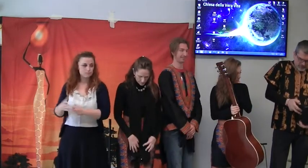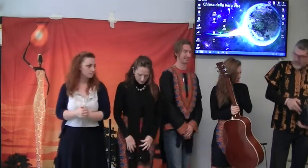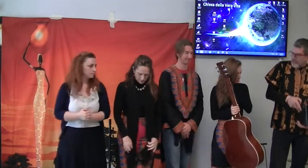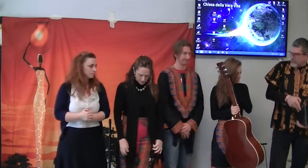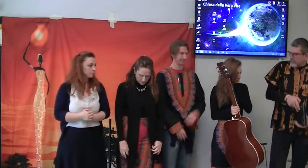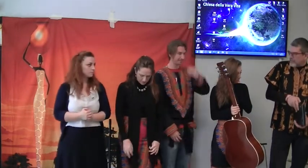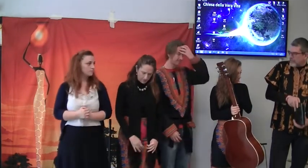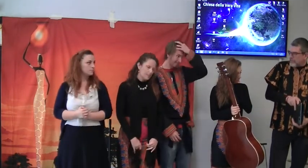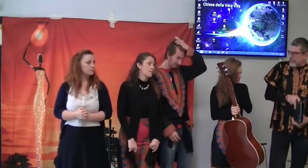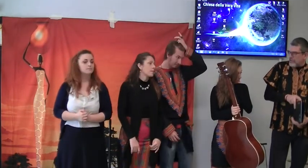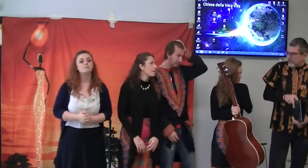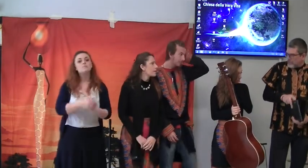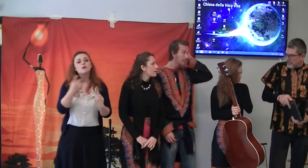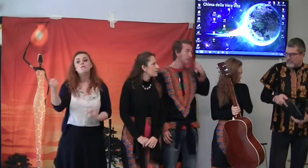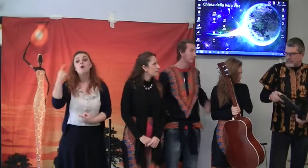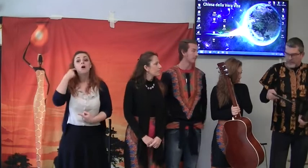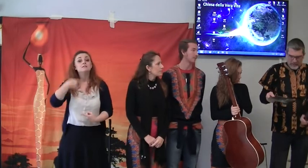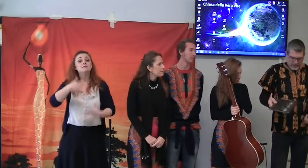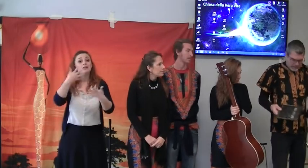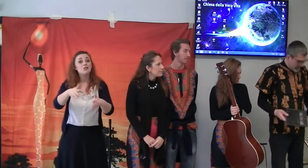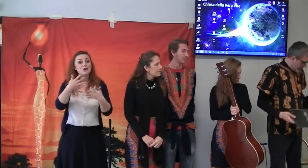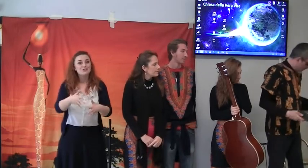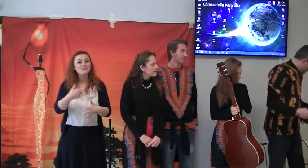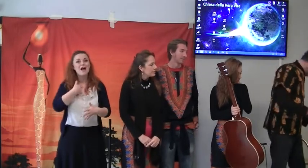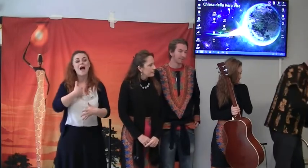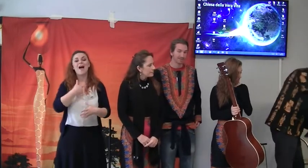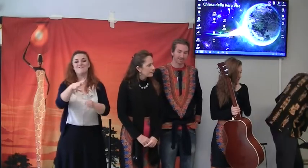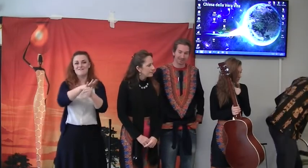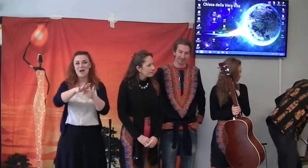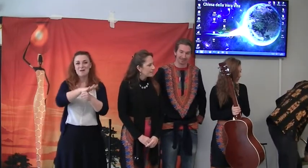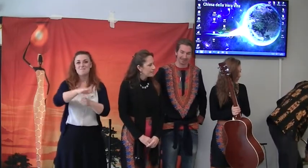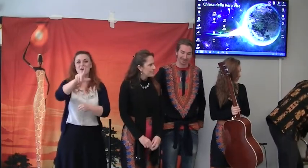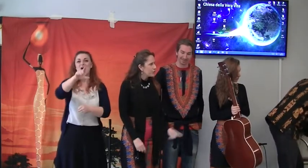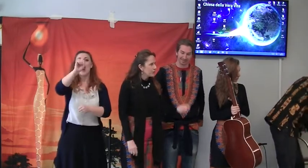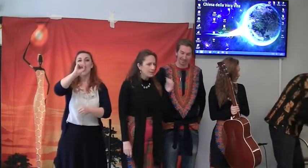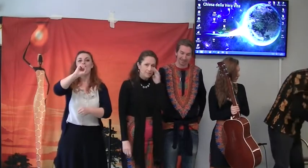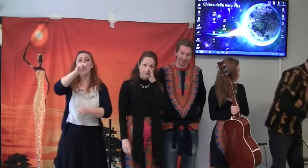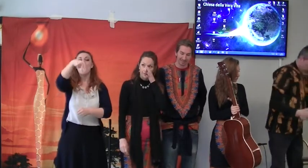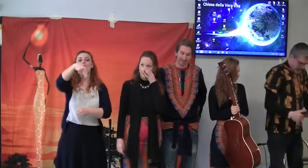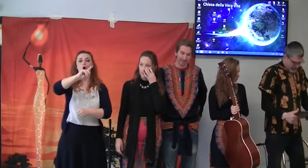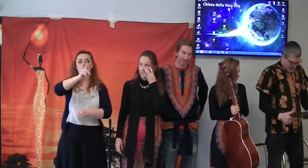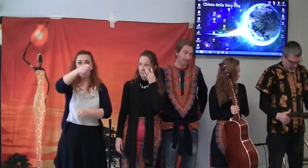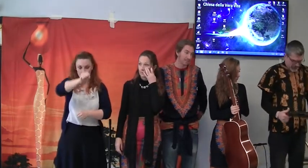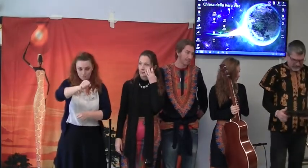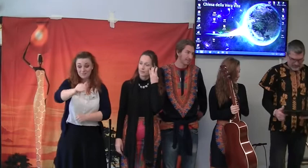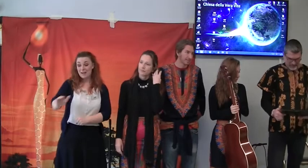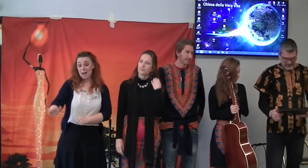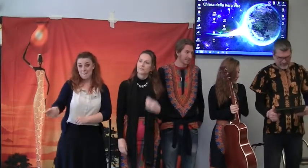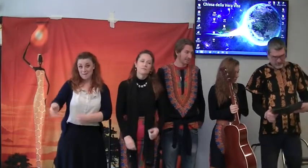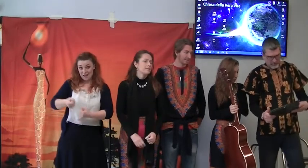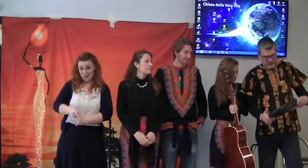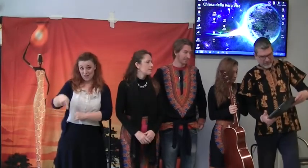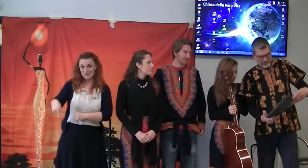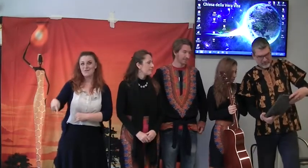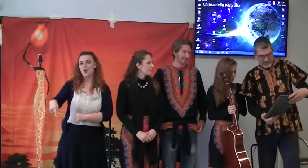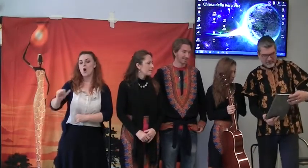Allora, come avete sentito, siamo la famiglia Longo, il piccoletto ormai è andato a scuola domenicale, che ormai ha 11 anni, non è tanto